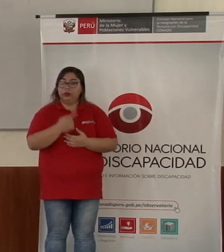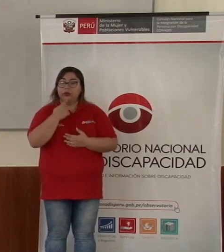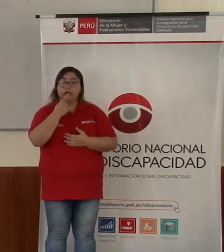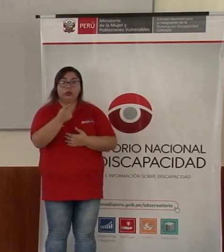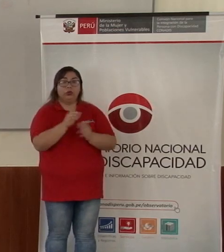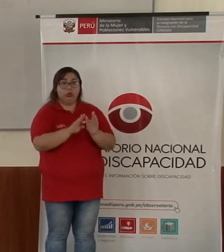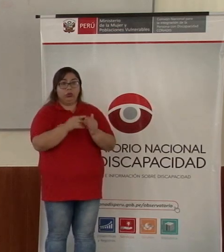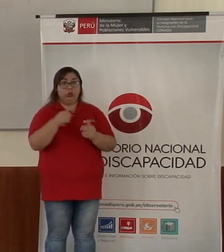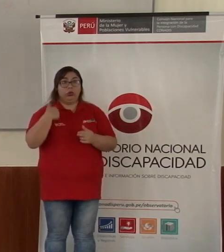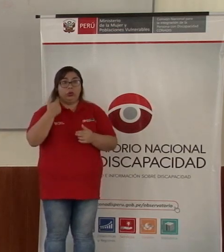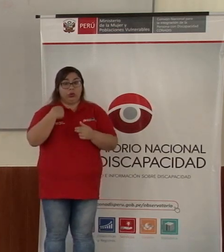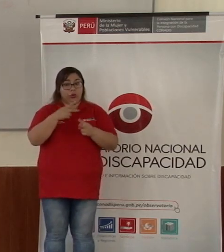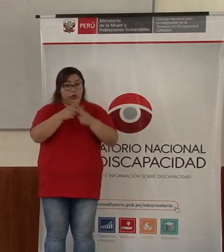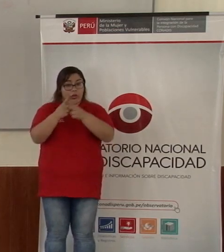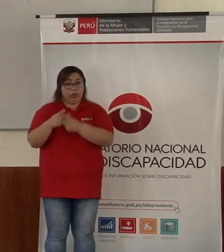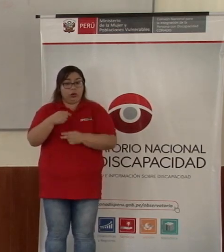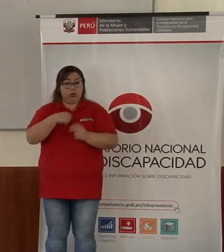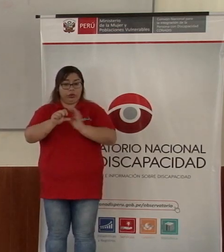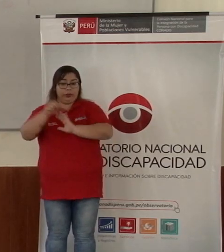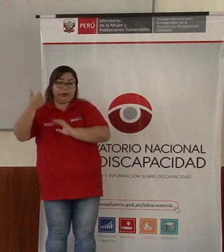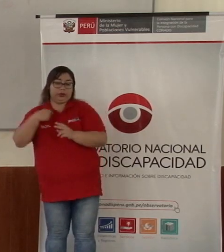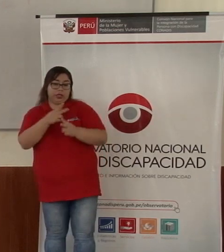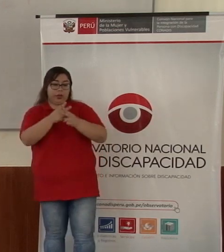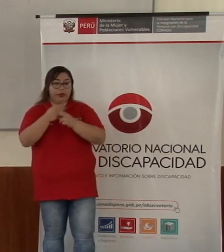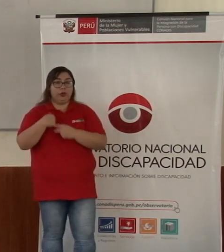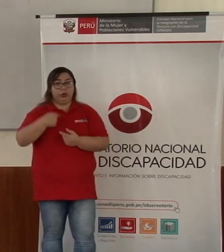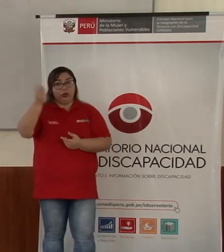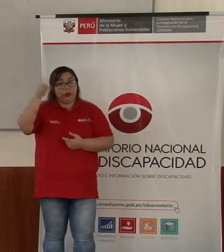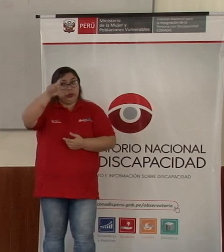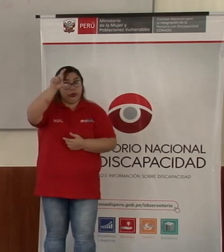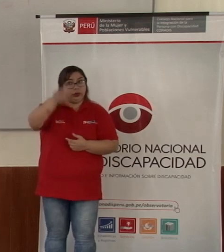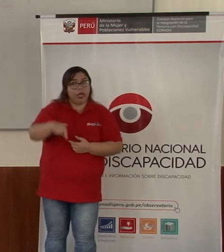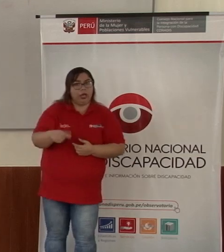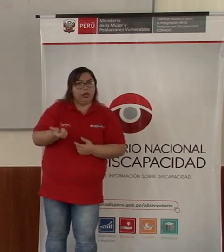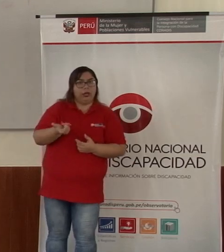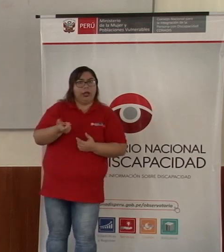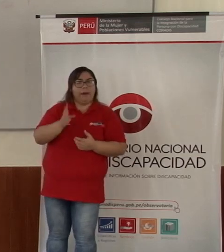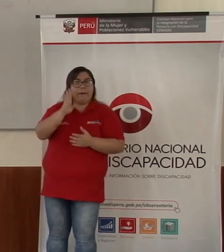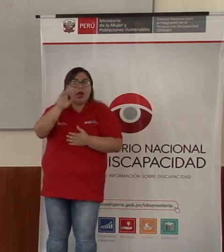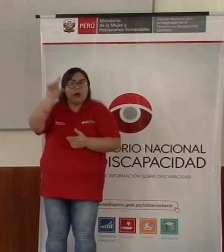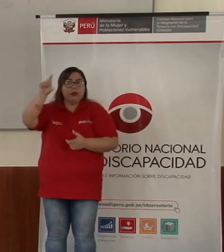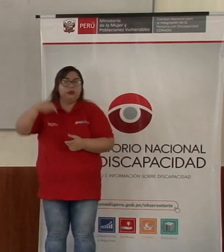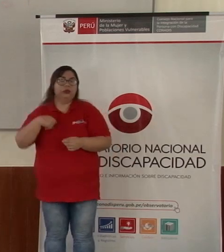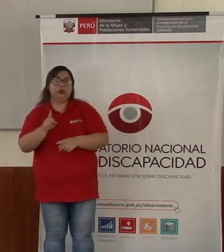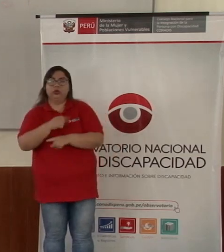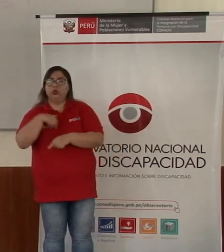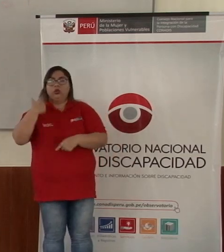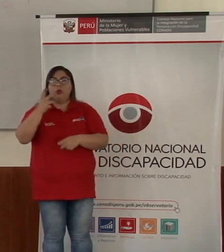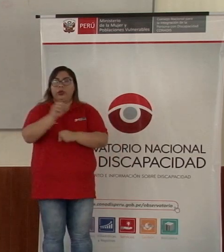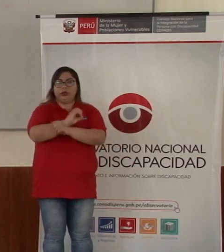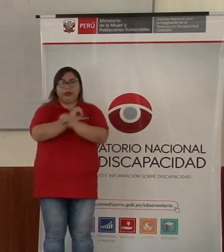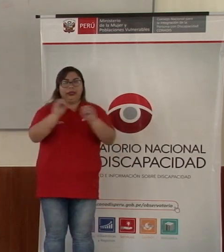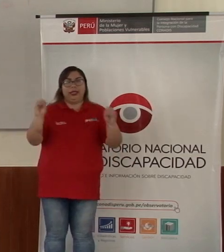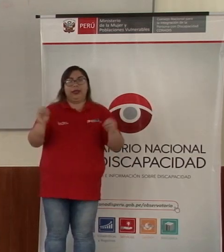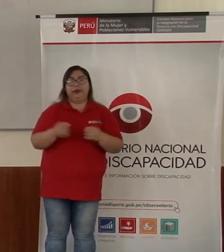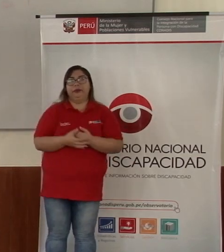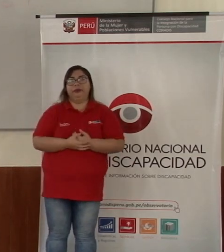puedes ir ni al banco, ¿ah? No puedes sacar una tarjeta Saga, no puedes hacer absolutamente nada,